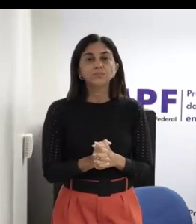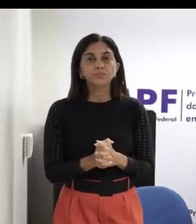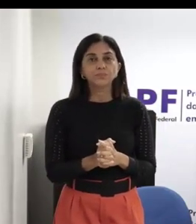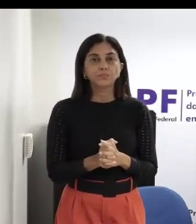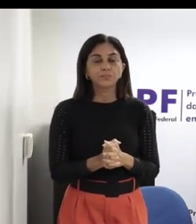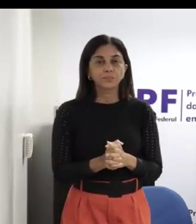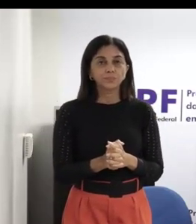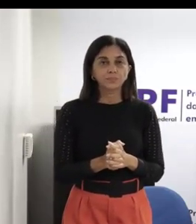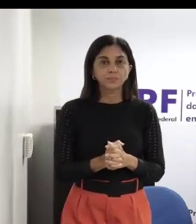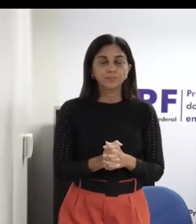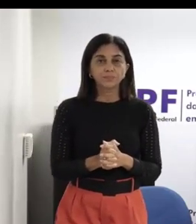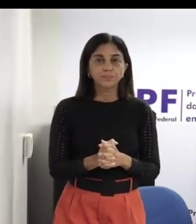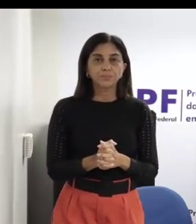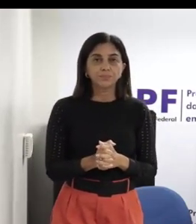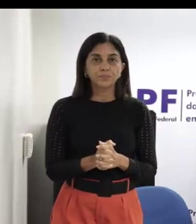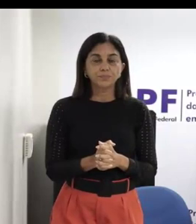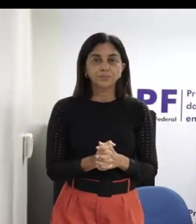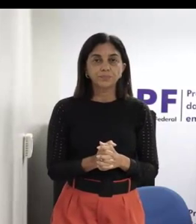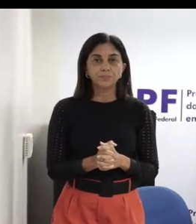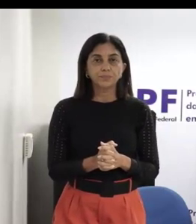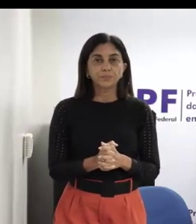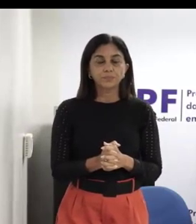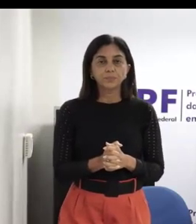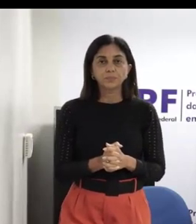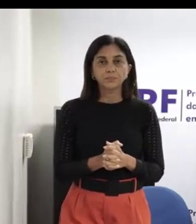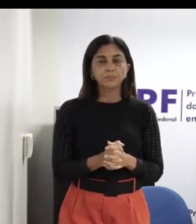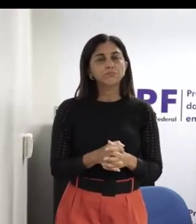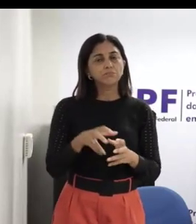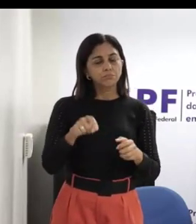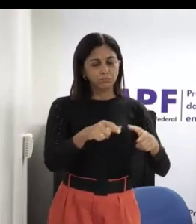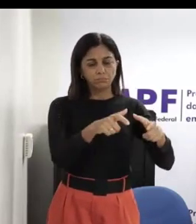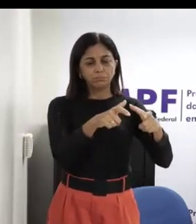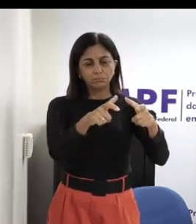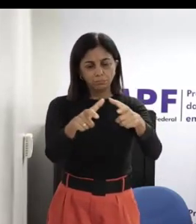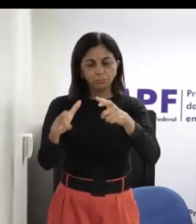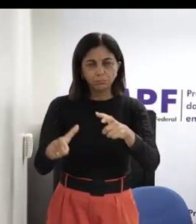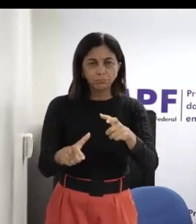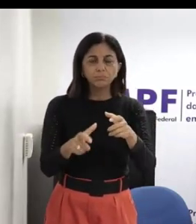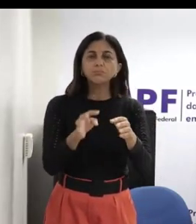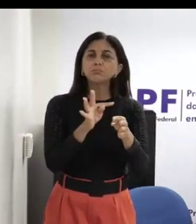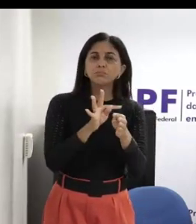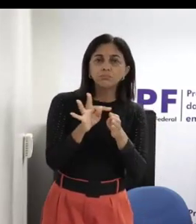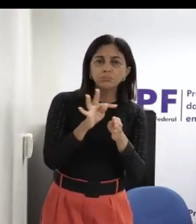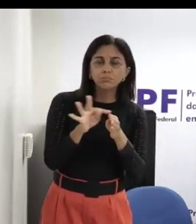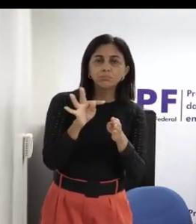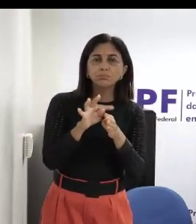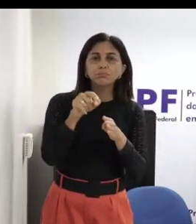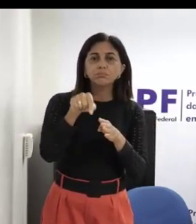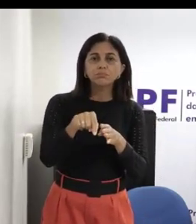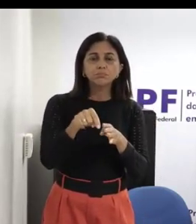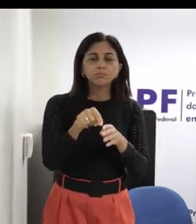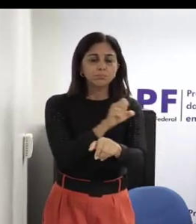Chão né Nós temos conselhos que atendem na área urbana e temos aqueles que atendem tanto área